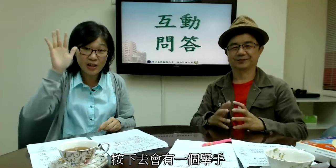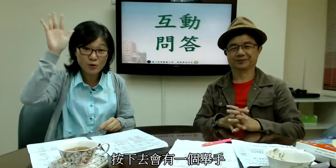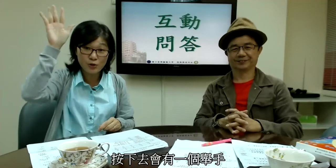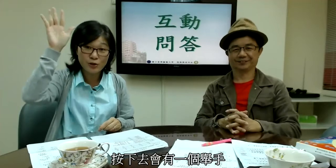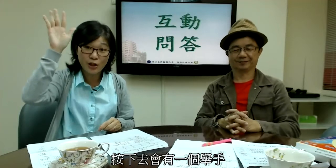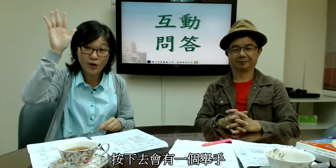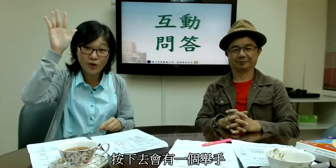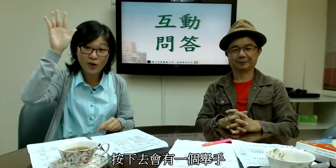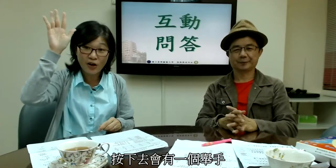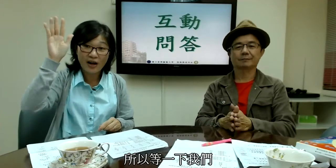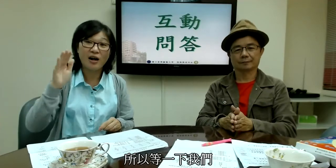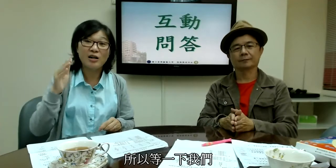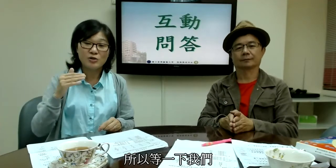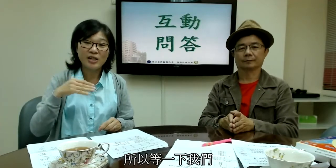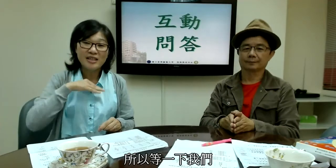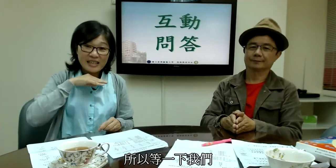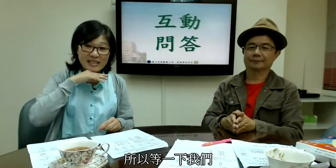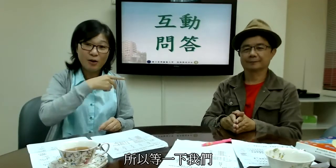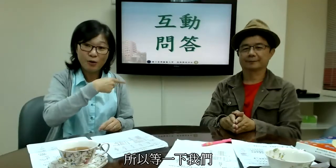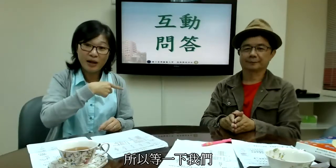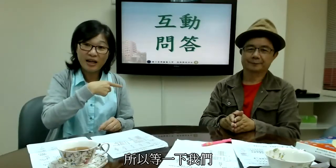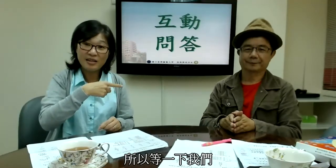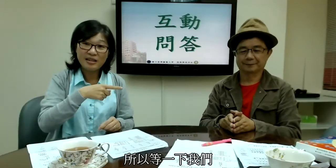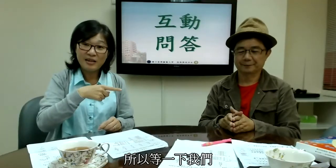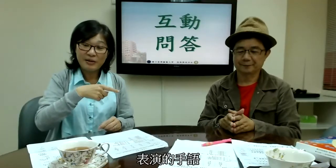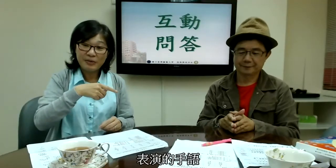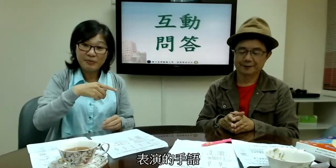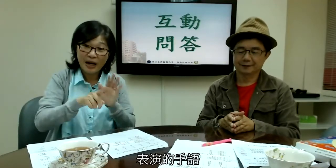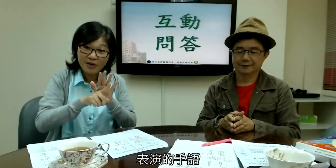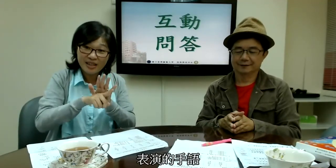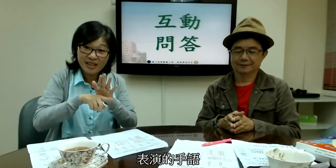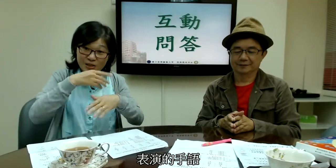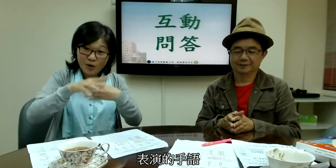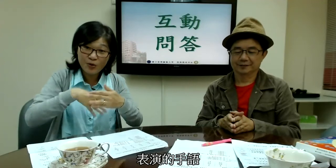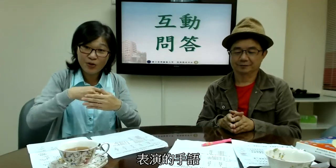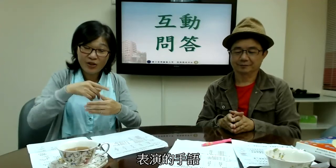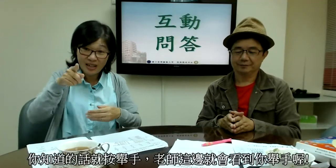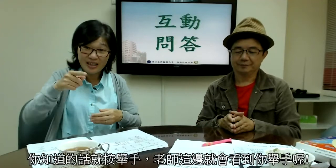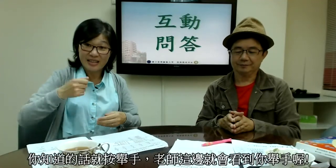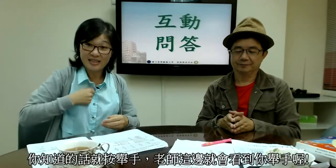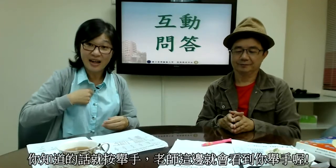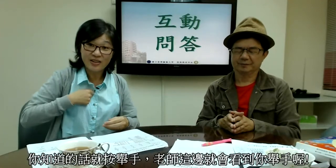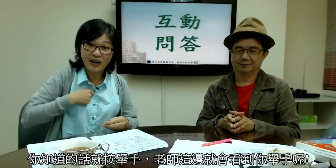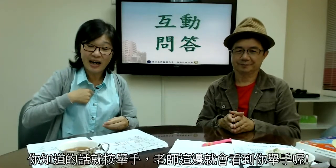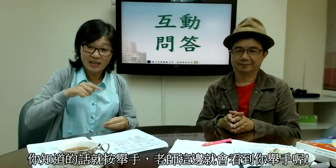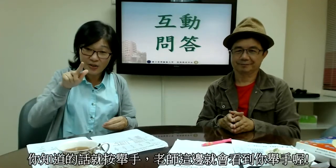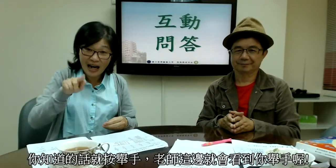举手，所以等一下我们表演的手语你知道的话就按